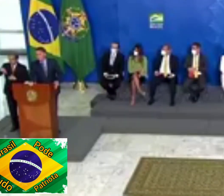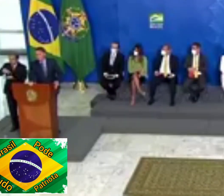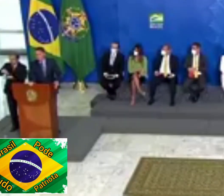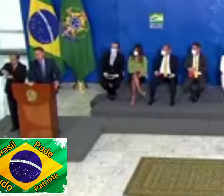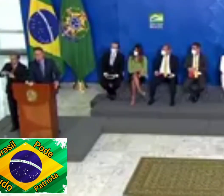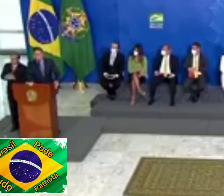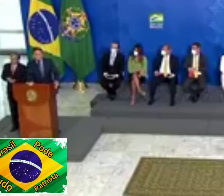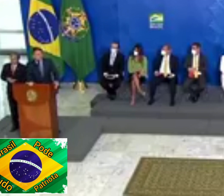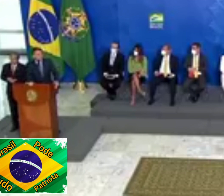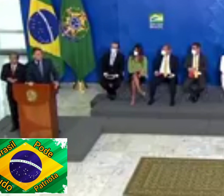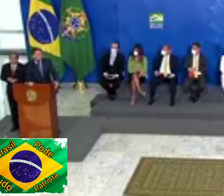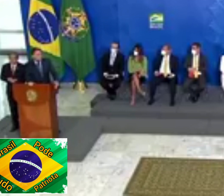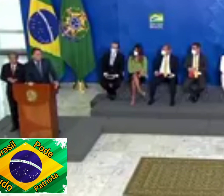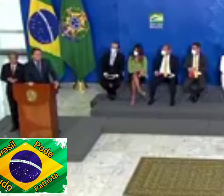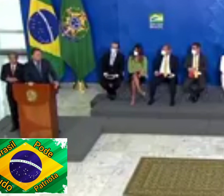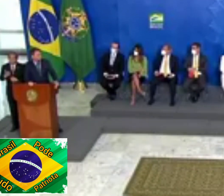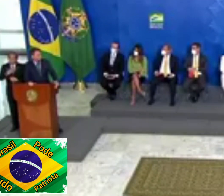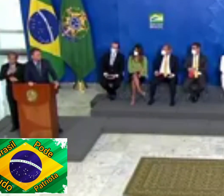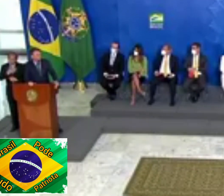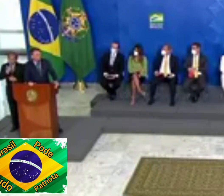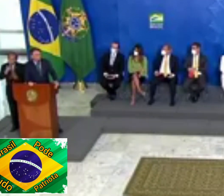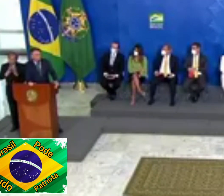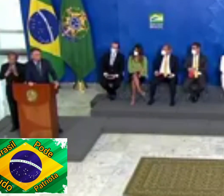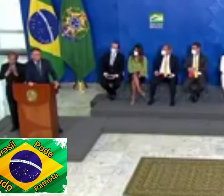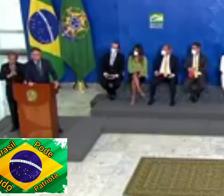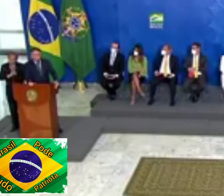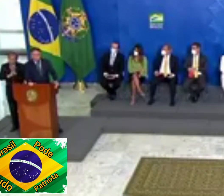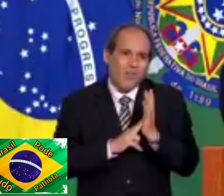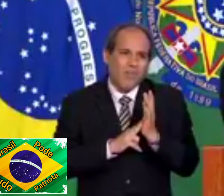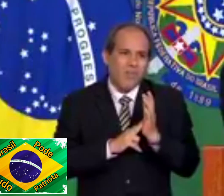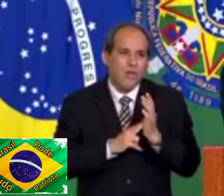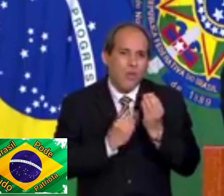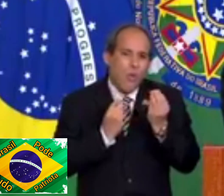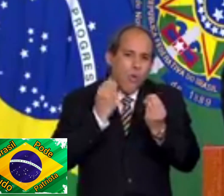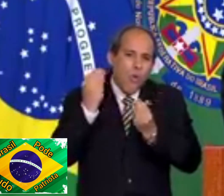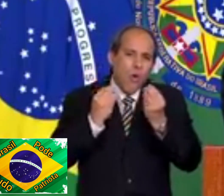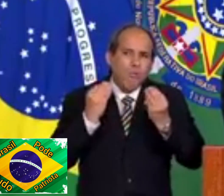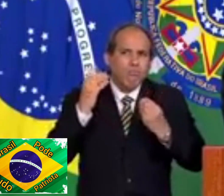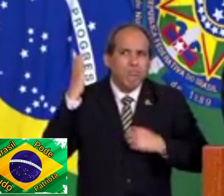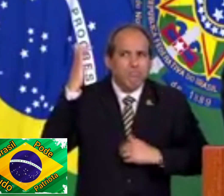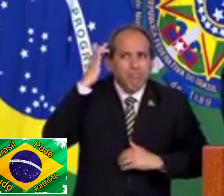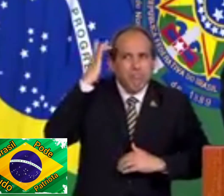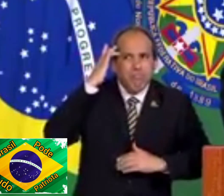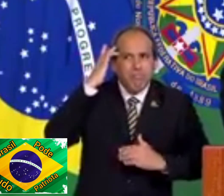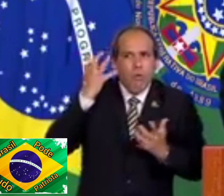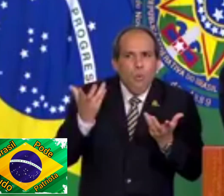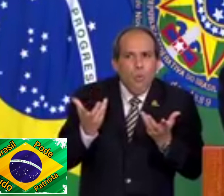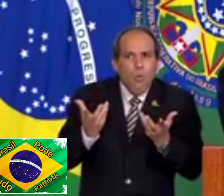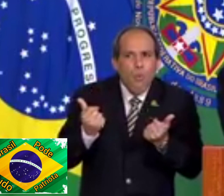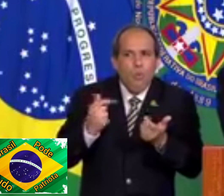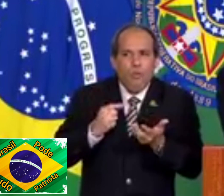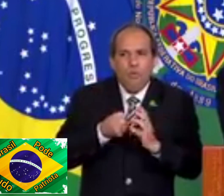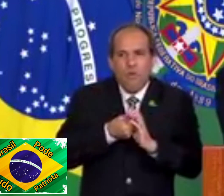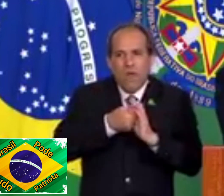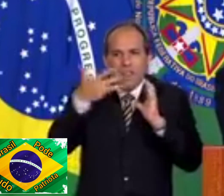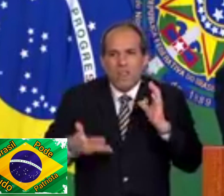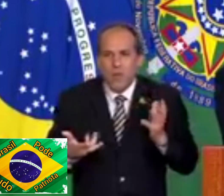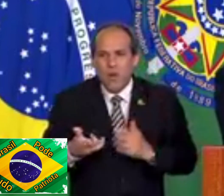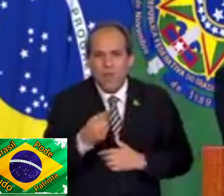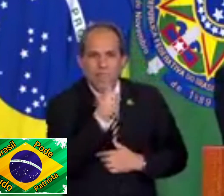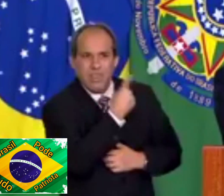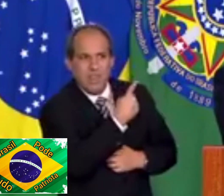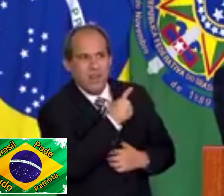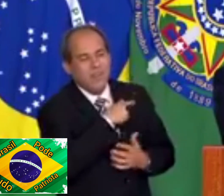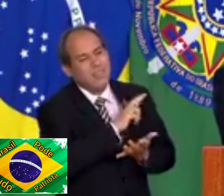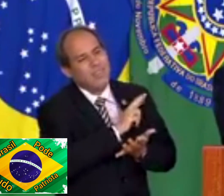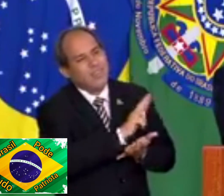creio, sou suspeito para falar sobre possíveis virtudes, mas tenho a certeza